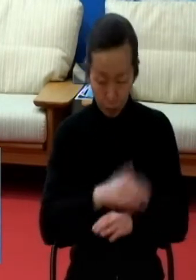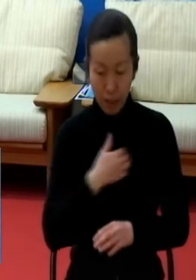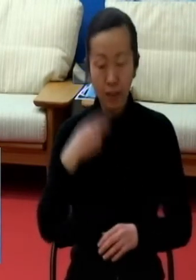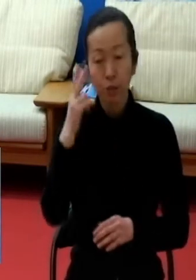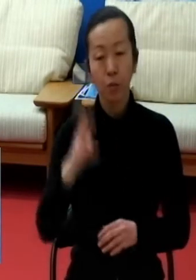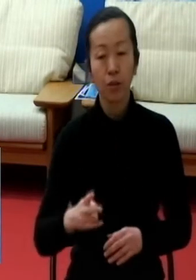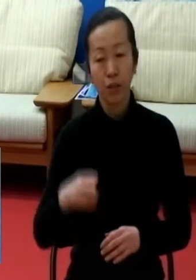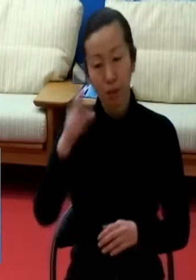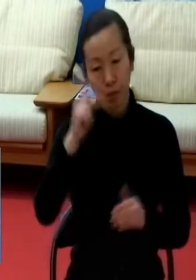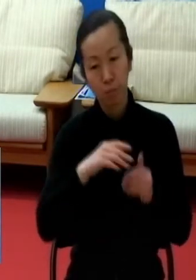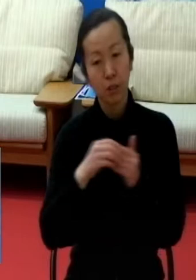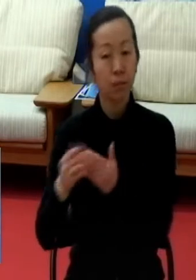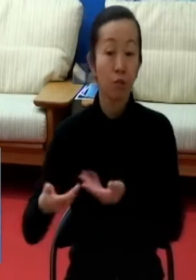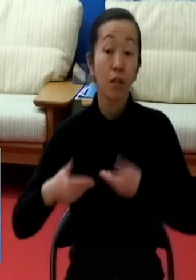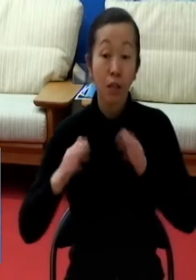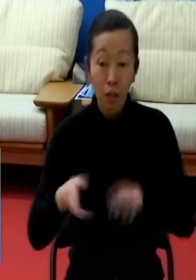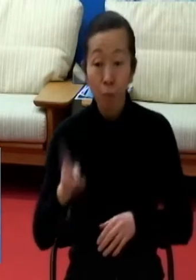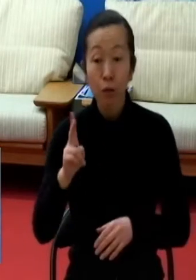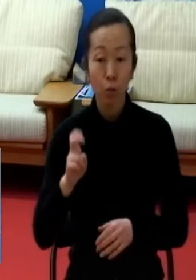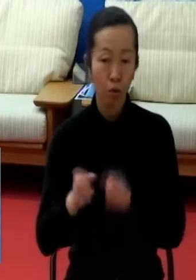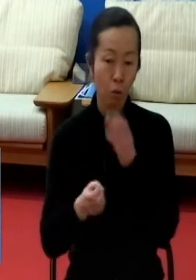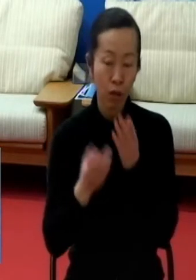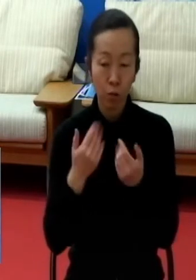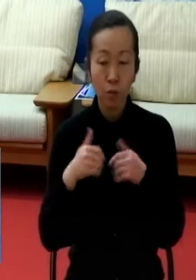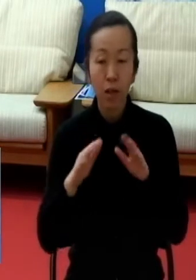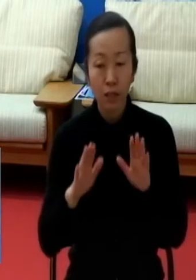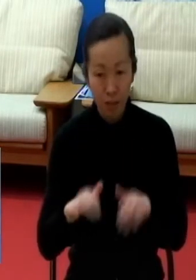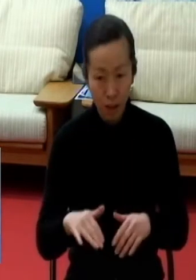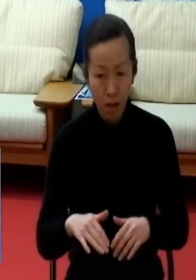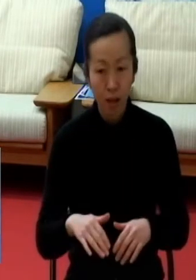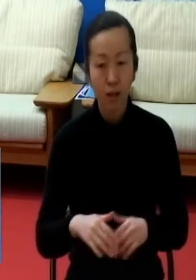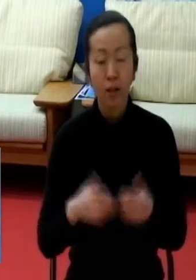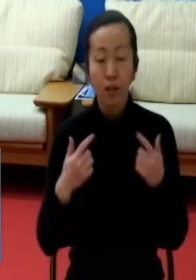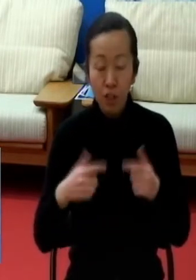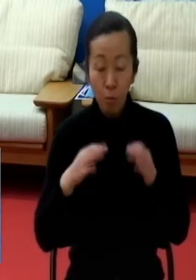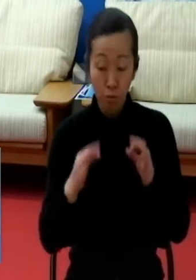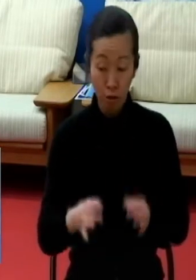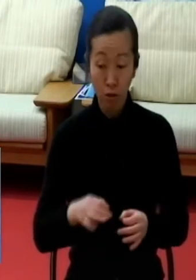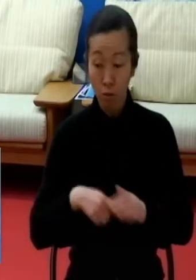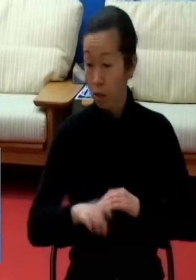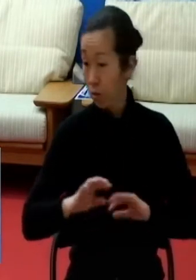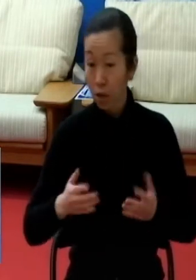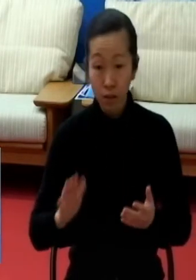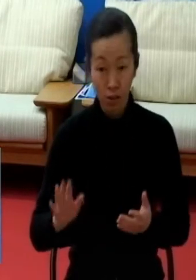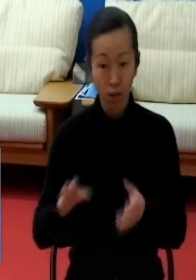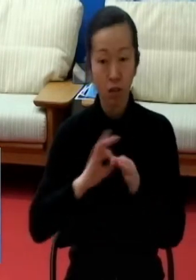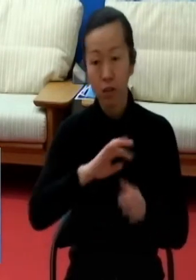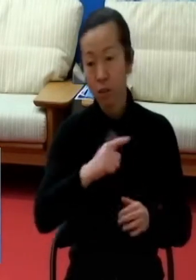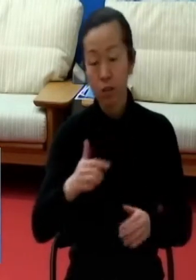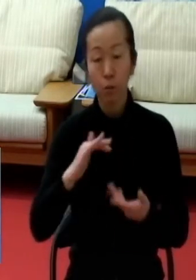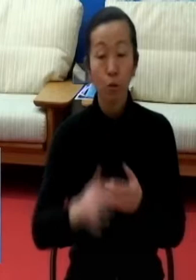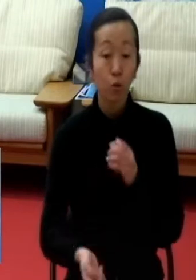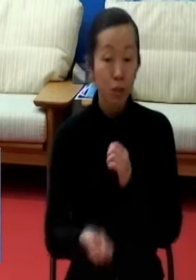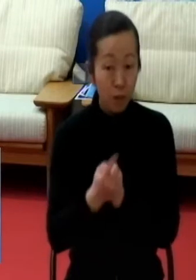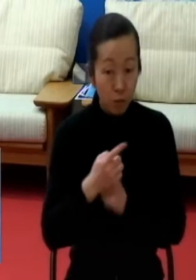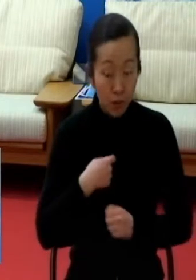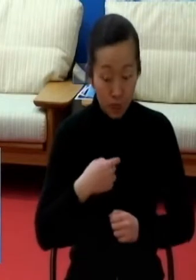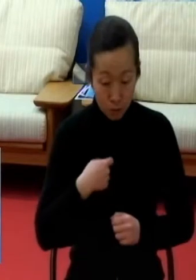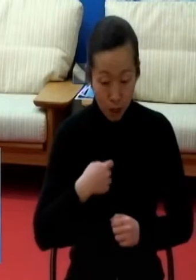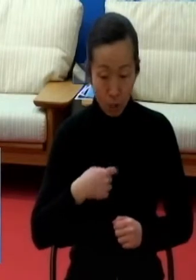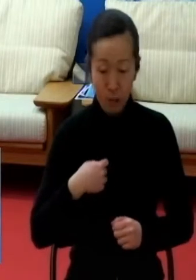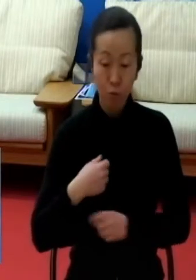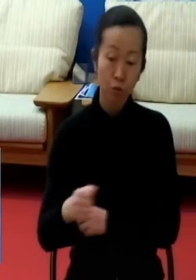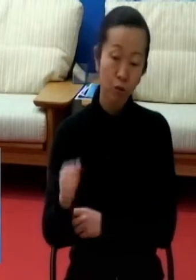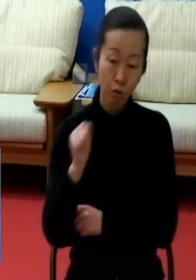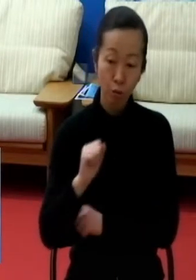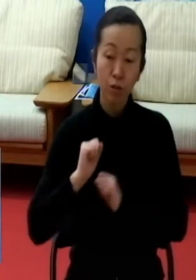능력 주시는 자 안에서 내가 모든 것을 할 수 있는 사람이 되게 하옵소서. そして様々なことが起きるんですけれども、私を強